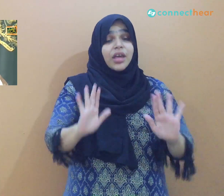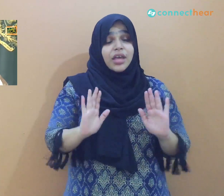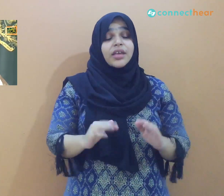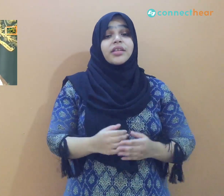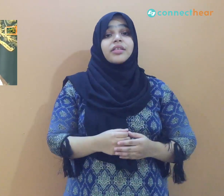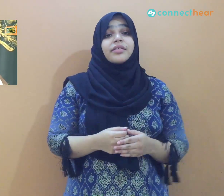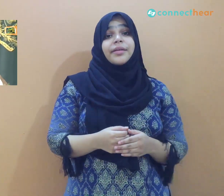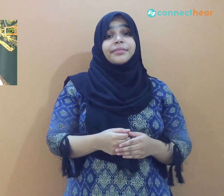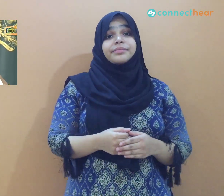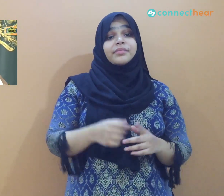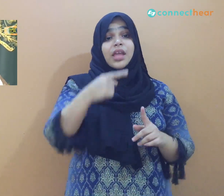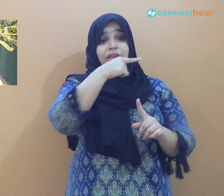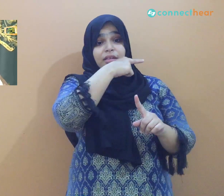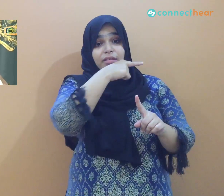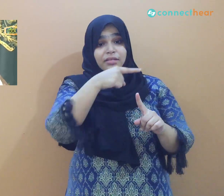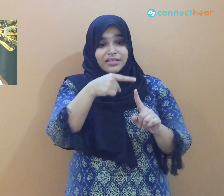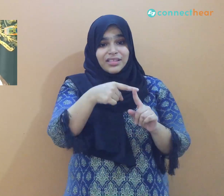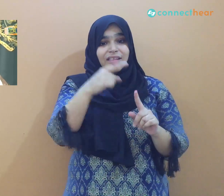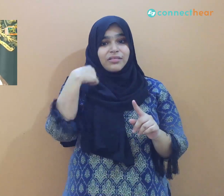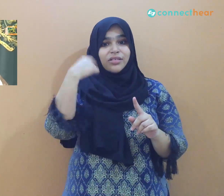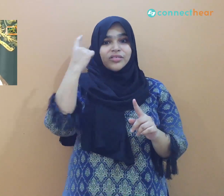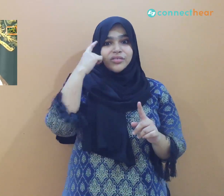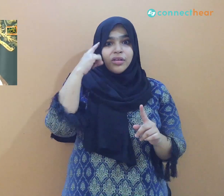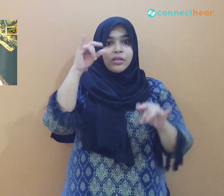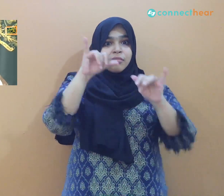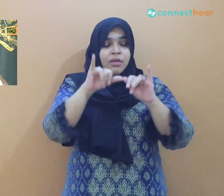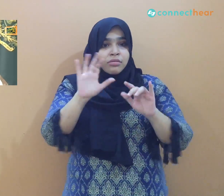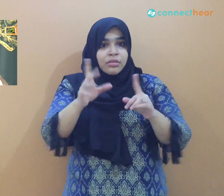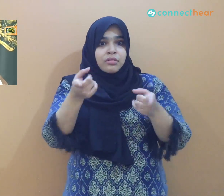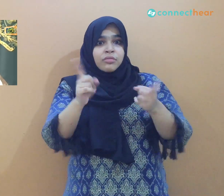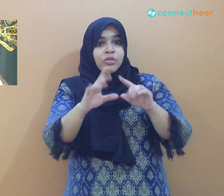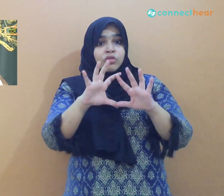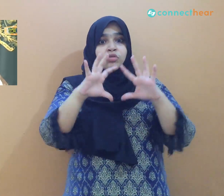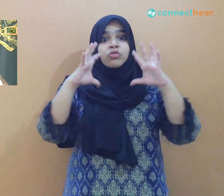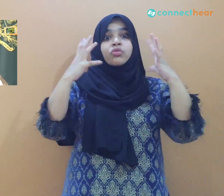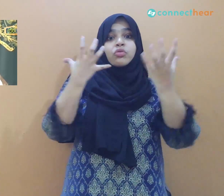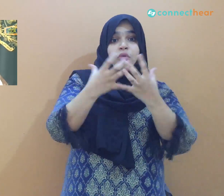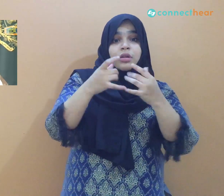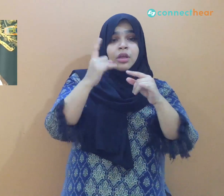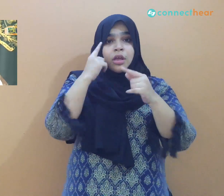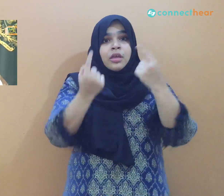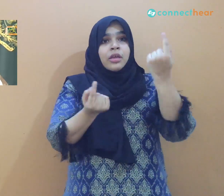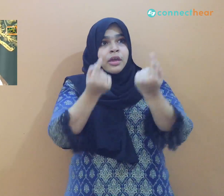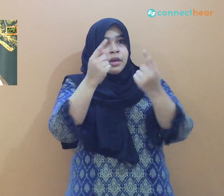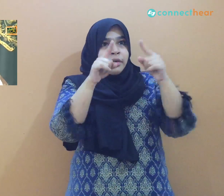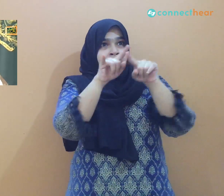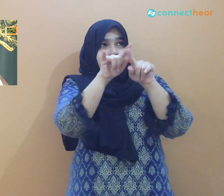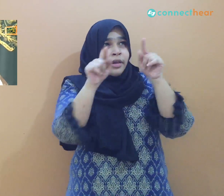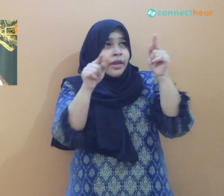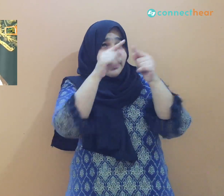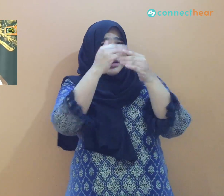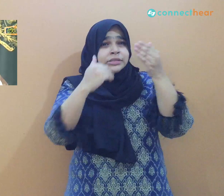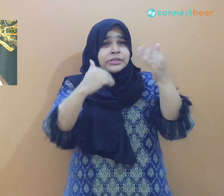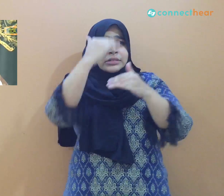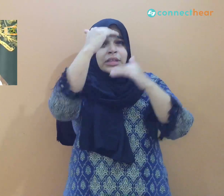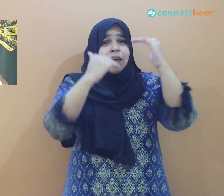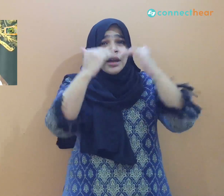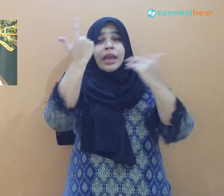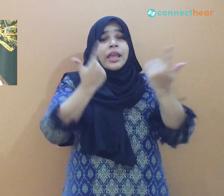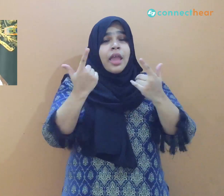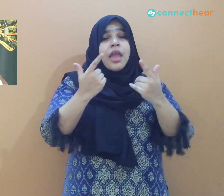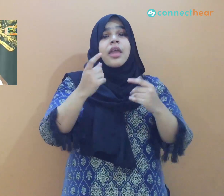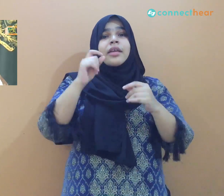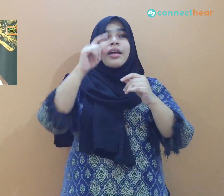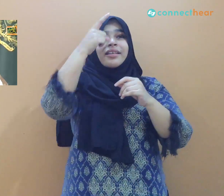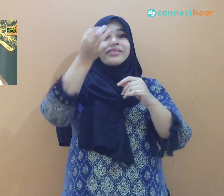تک جو پروجیکشنز تھیں, اور یہ دنیا کے سے موازنہ کیا جاتا ہے کہ دنیا میں جس طرح کرونا